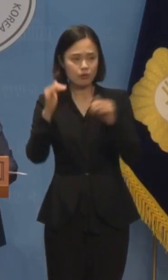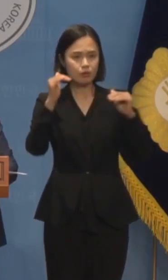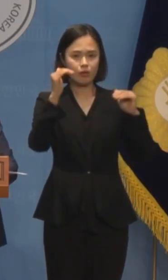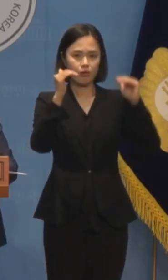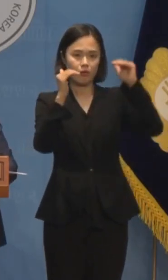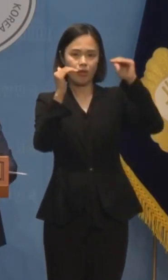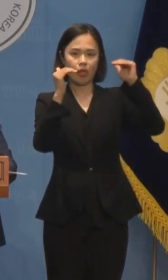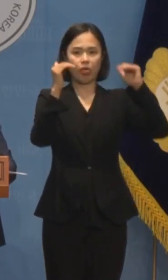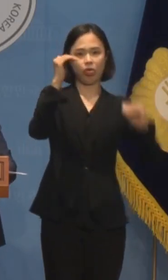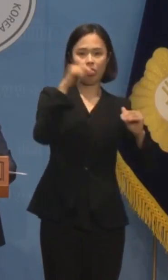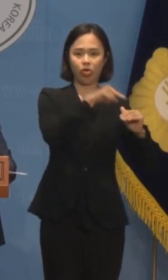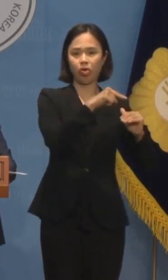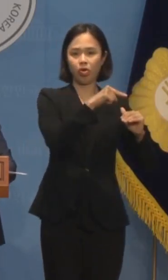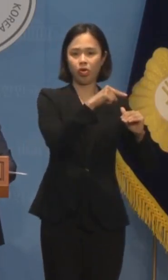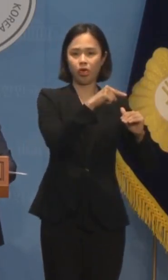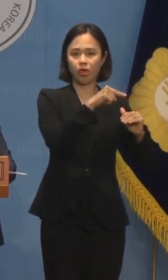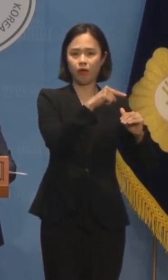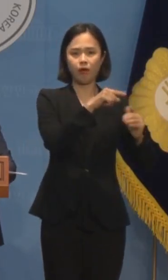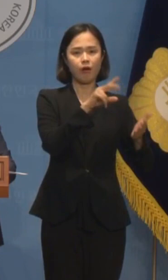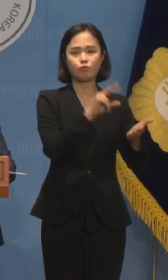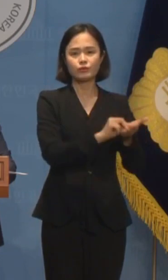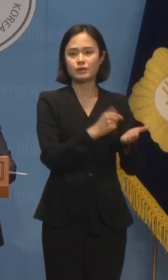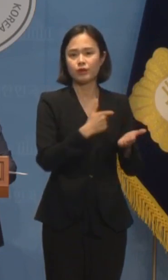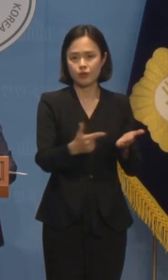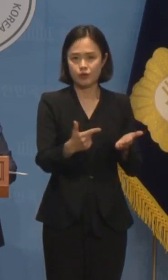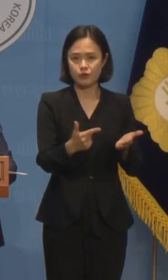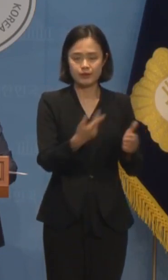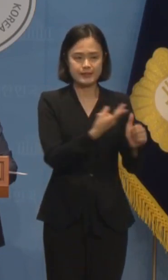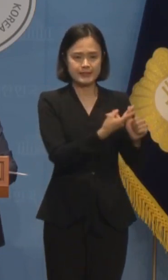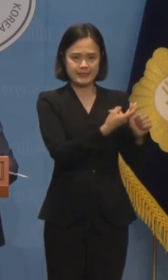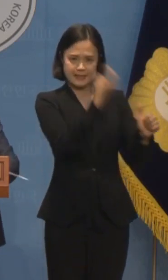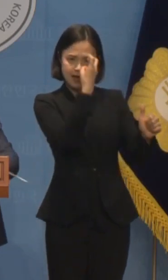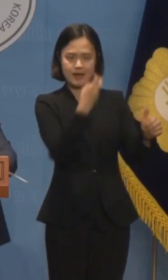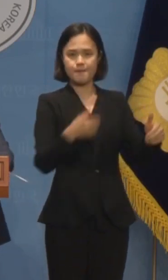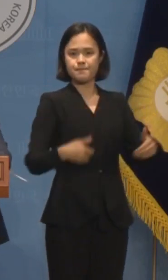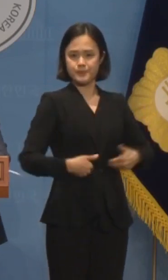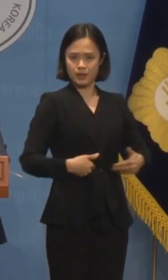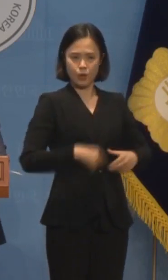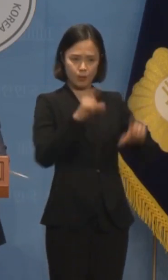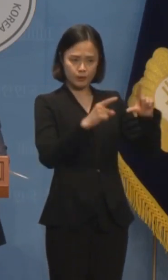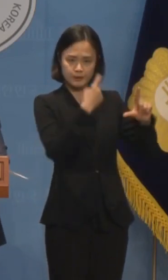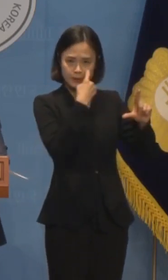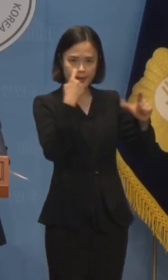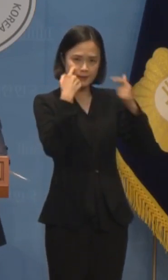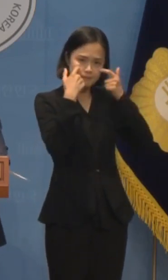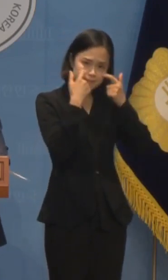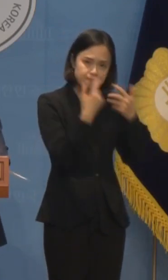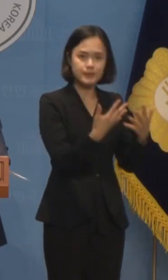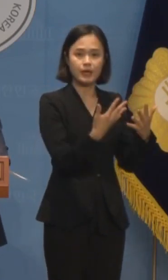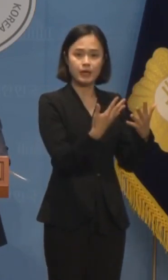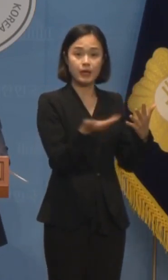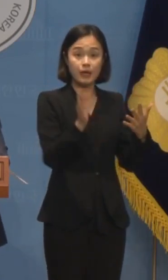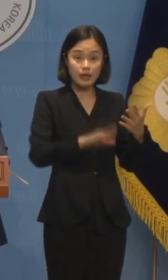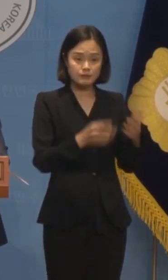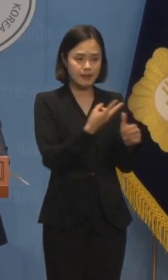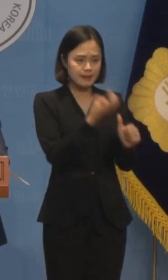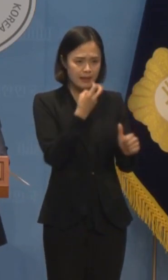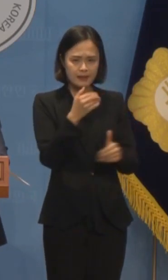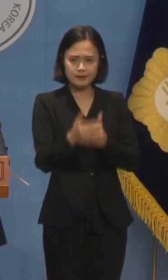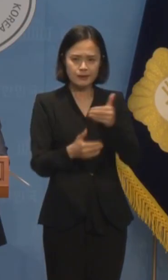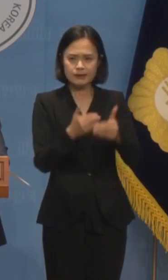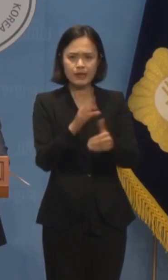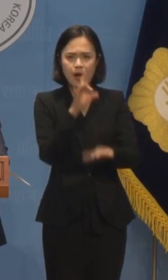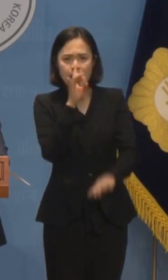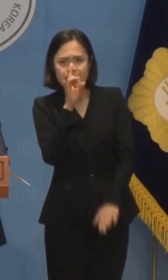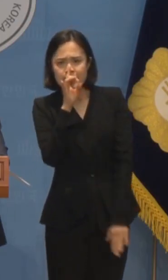상태인 것입니다. 탄핵의 실체는 완성되었으나 절차 진행이 더딘 것이 현실이기 때문에